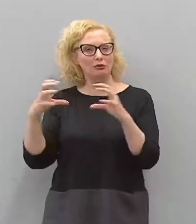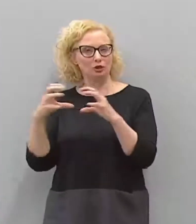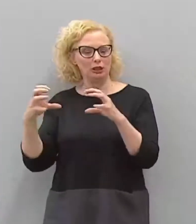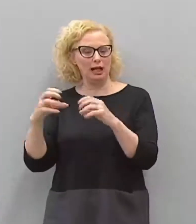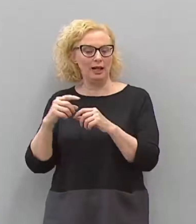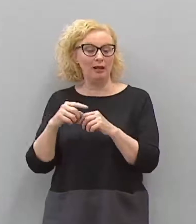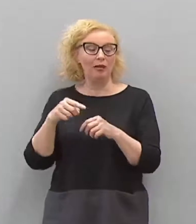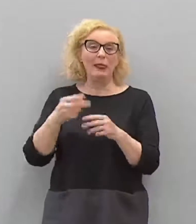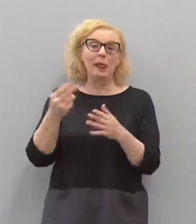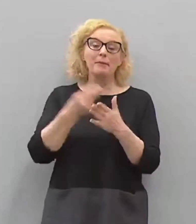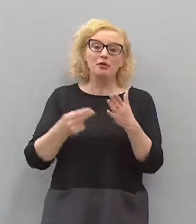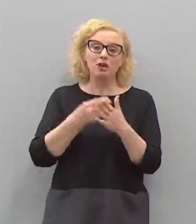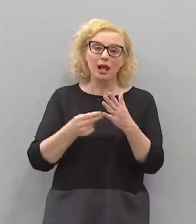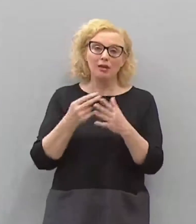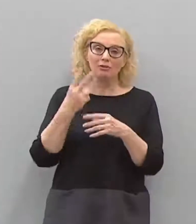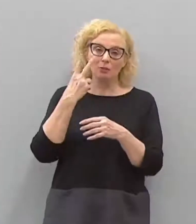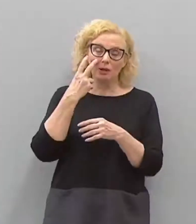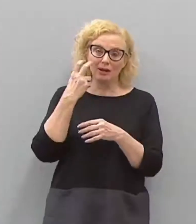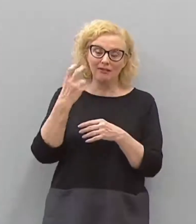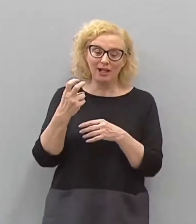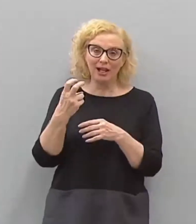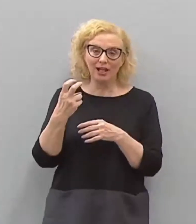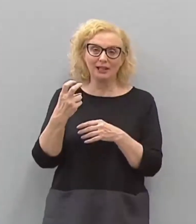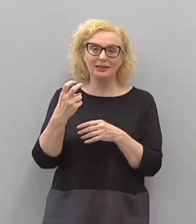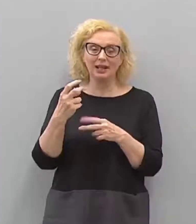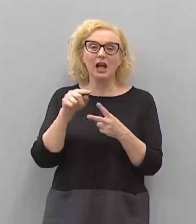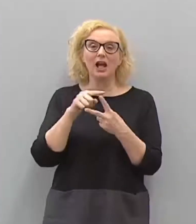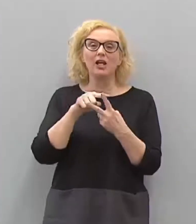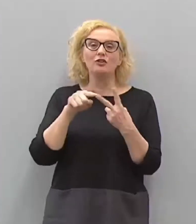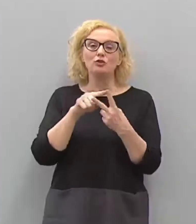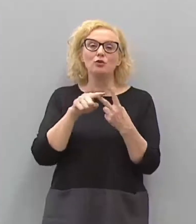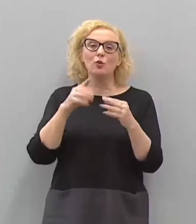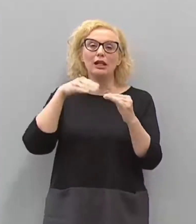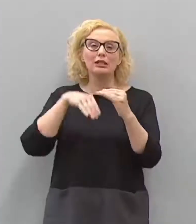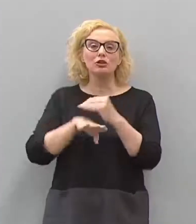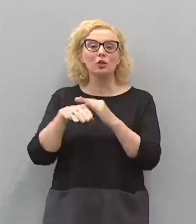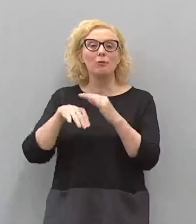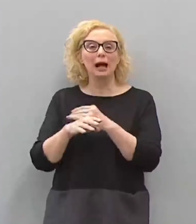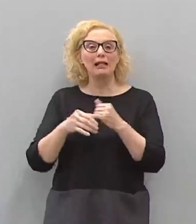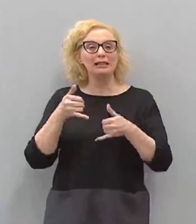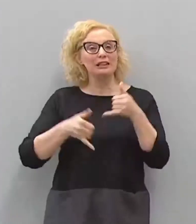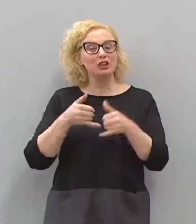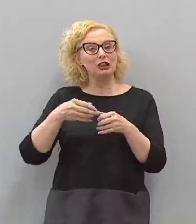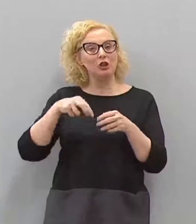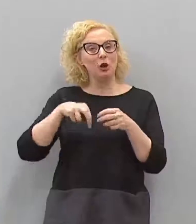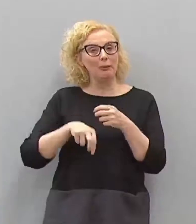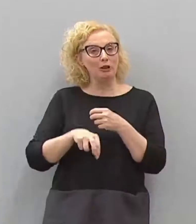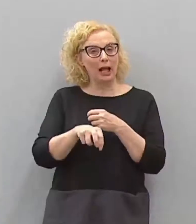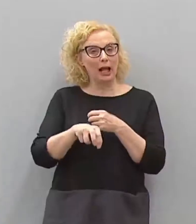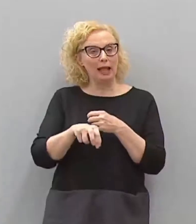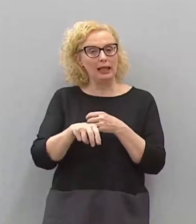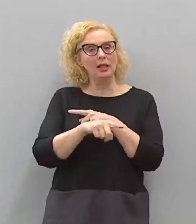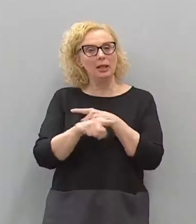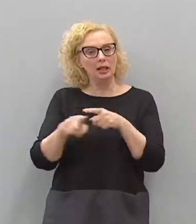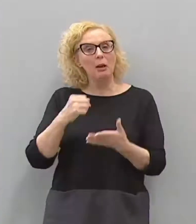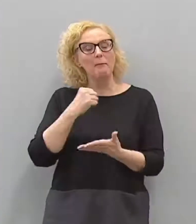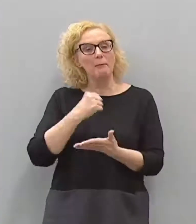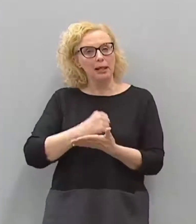progetto prevede anche la realizzazione di due sottopassi ciclopedonali che consentiranno di